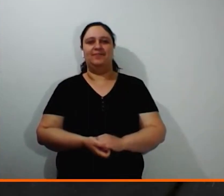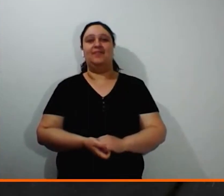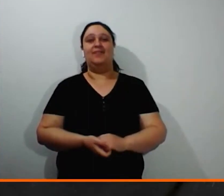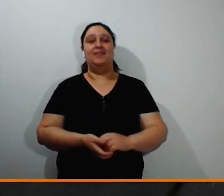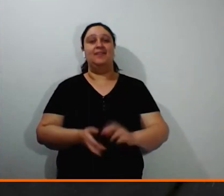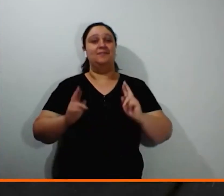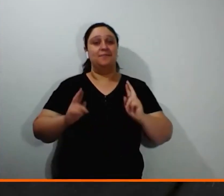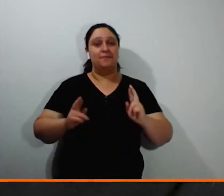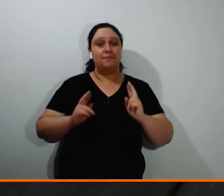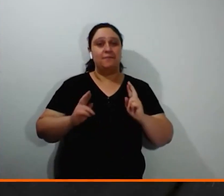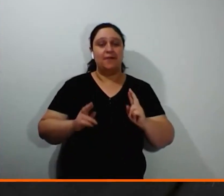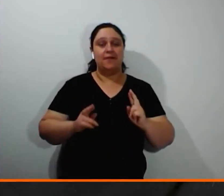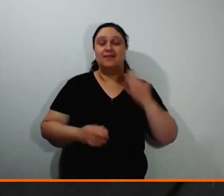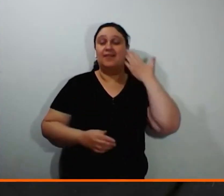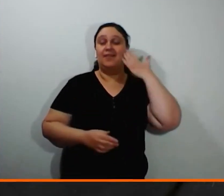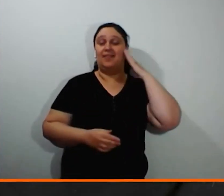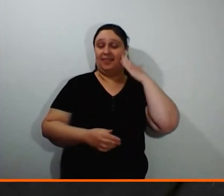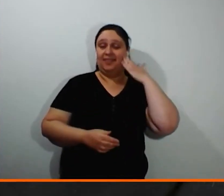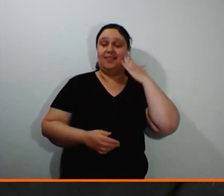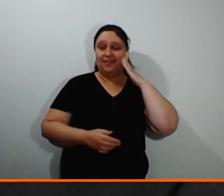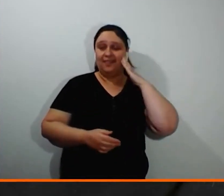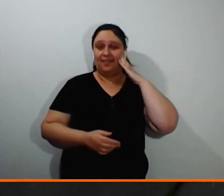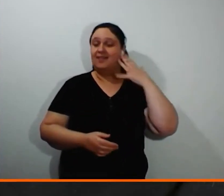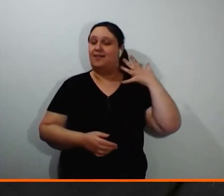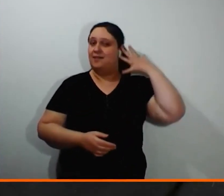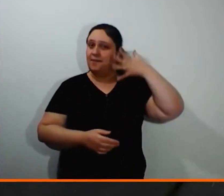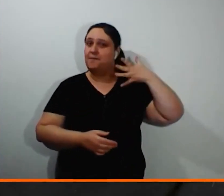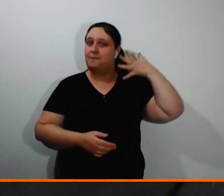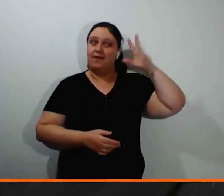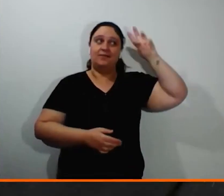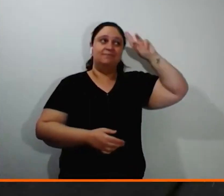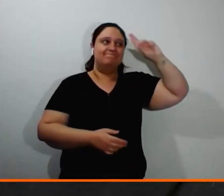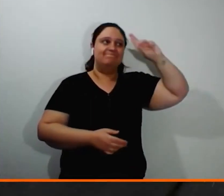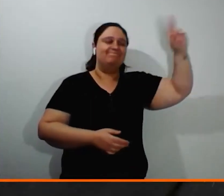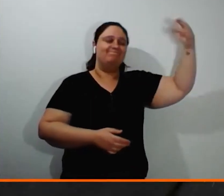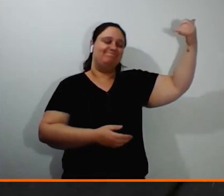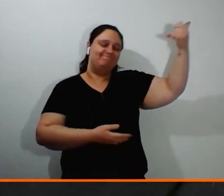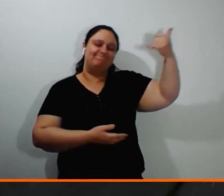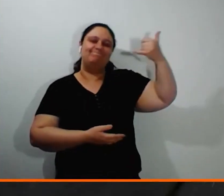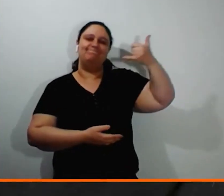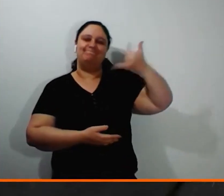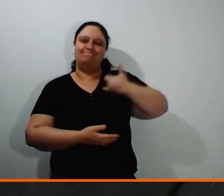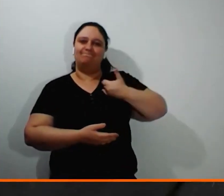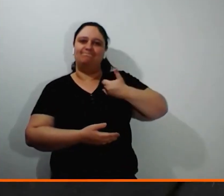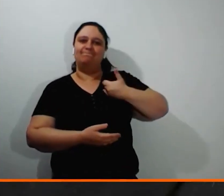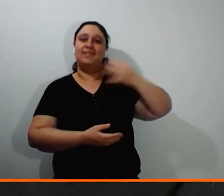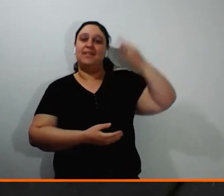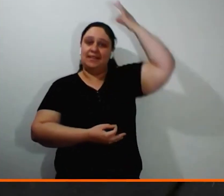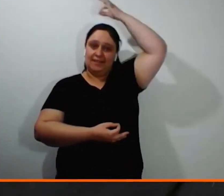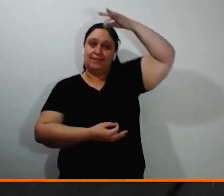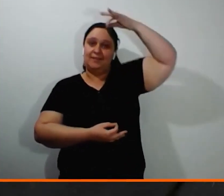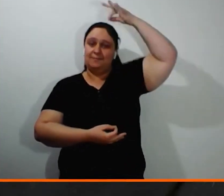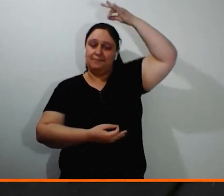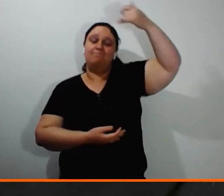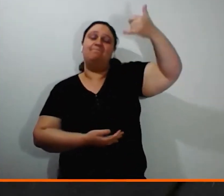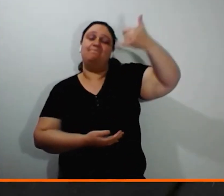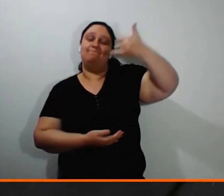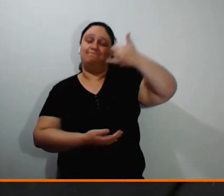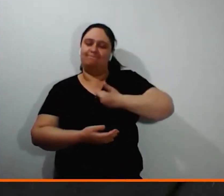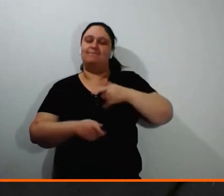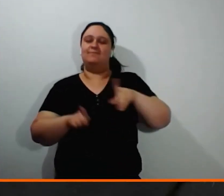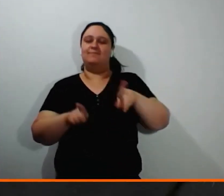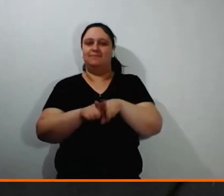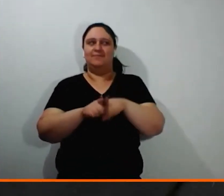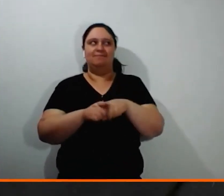do Senhor e do Espírito falar conosco. Amém? E graças ao Senhor, nós